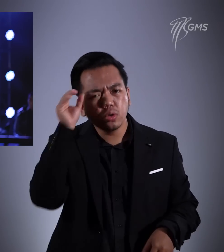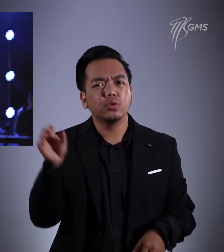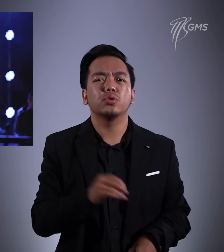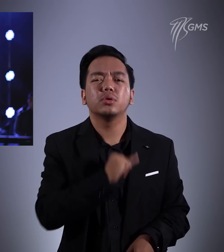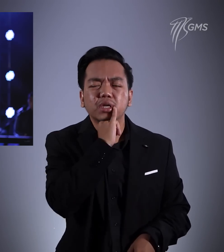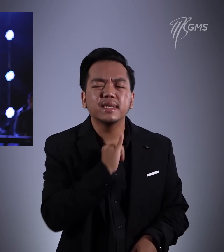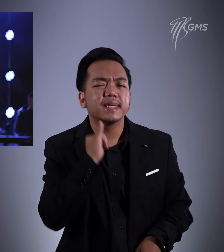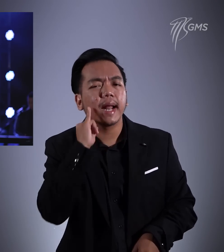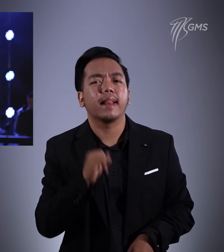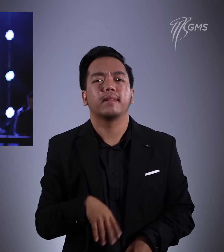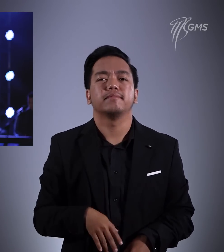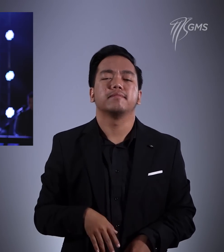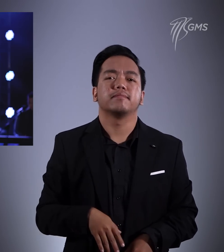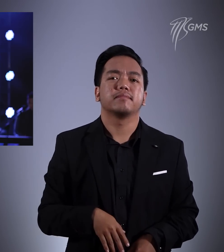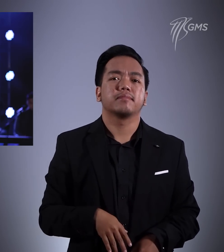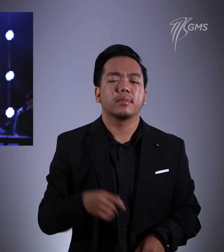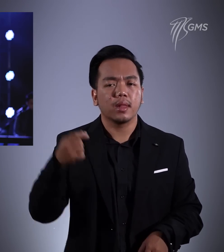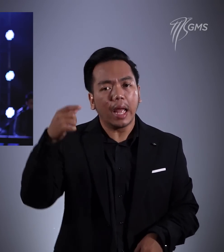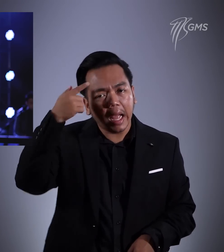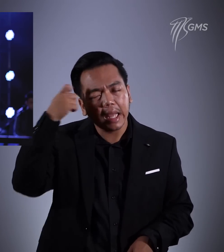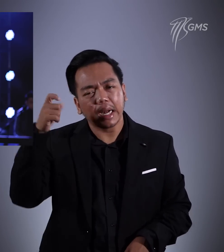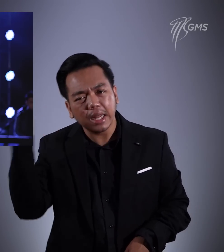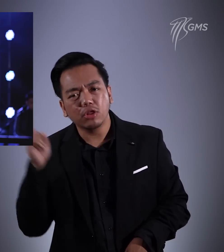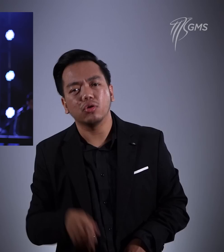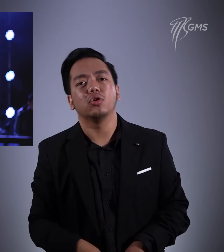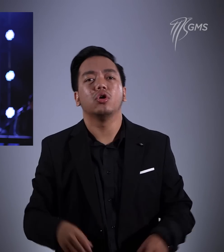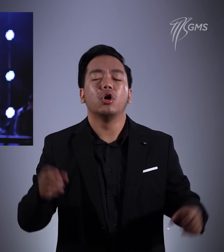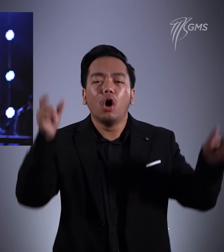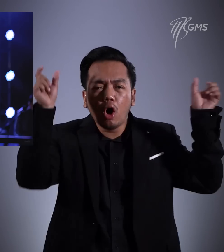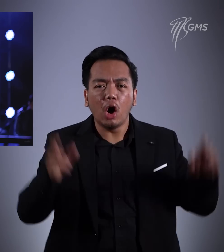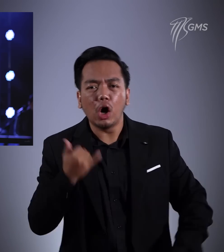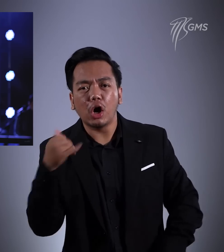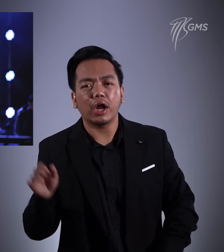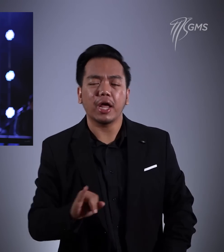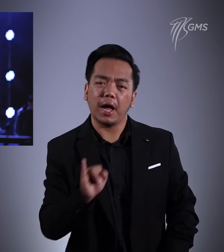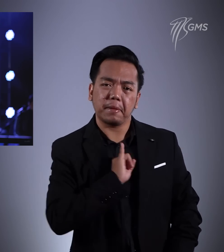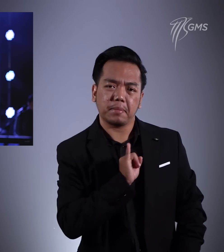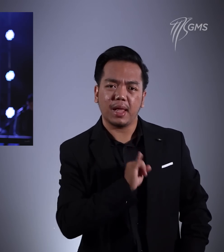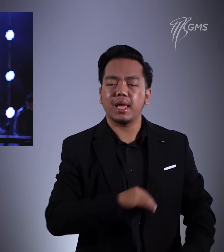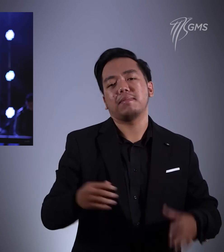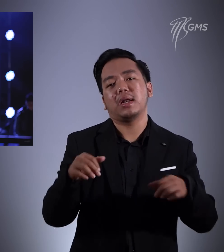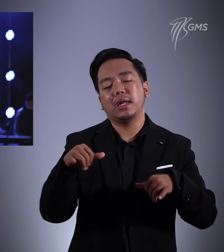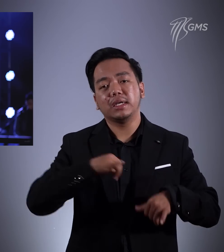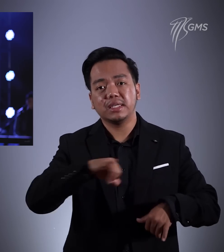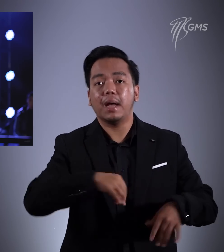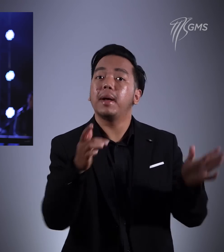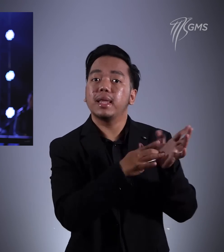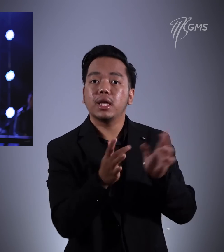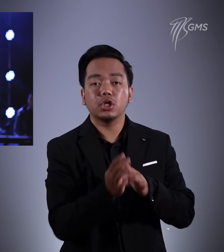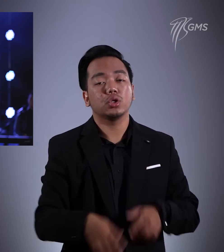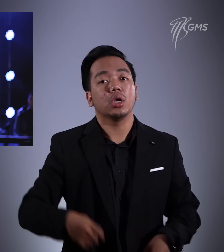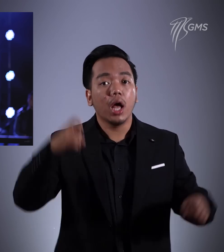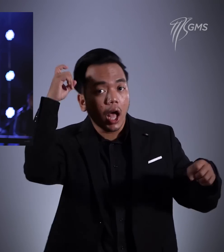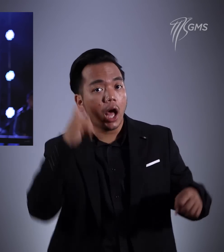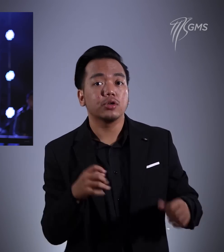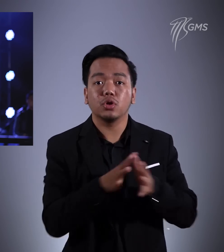dia bersyafaat. Oleh karena itu orang yang beriman pada Yesus gak bisa hanya doa bagi dirinya melulu. Dia pasti cepat lambat. Roh Kudus akan ajari dia untuk